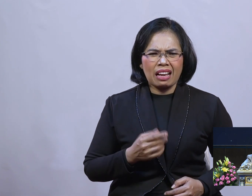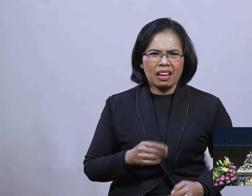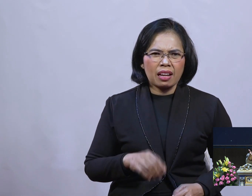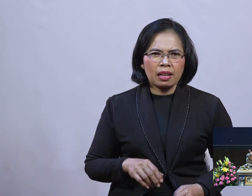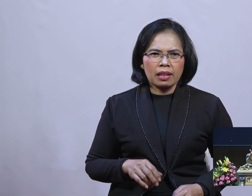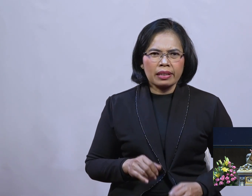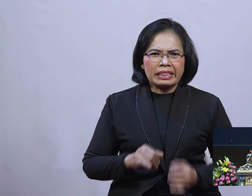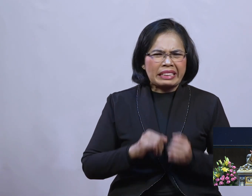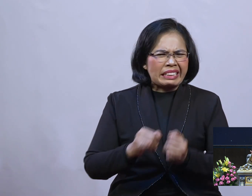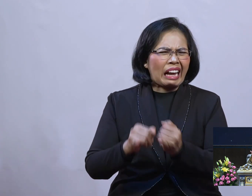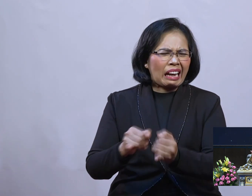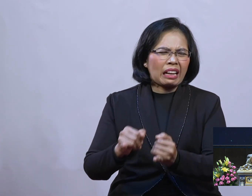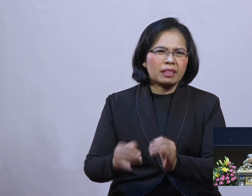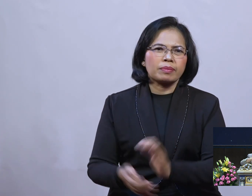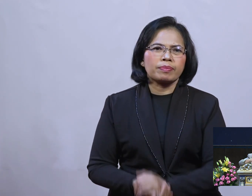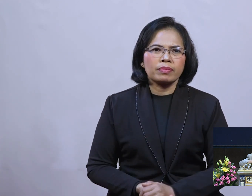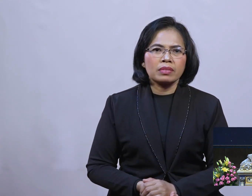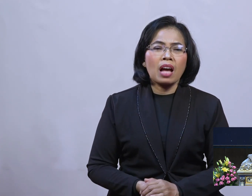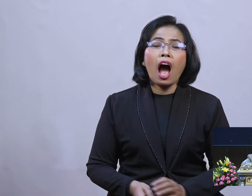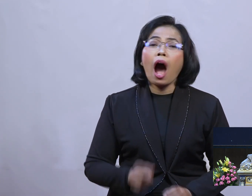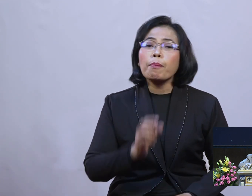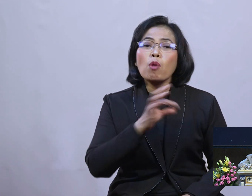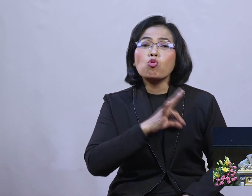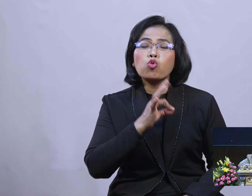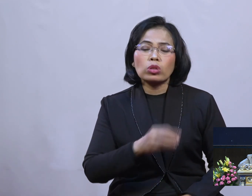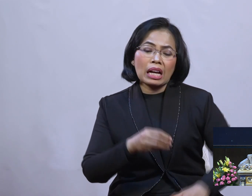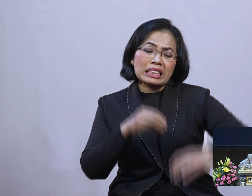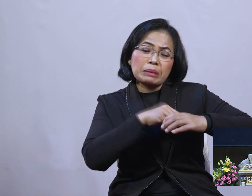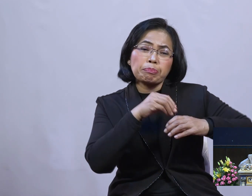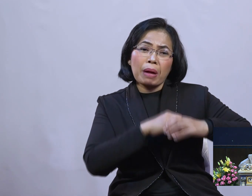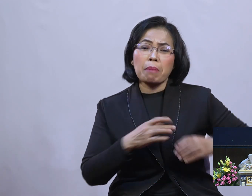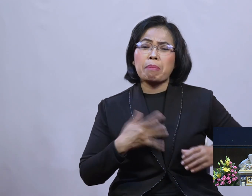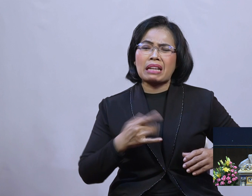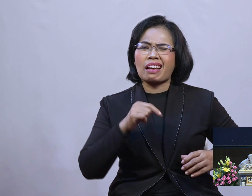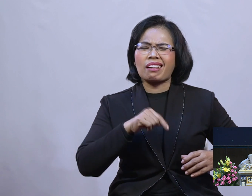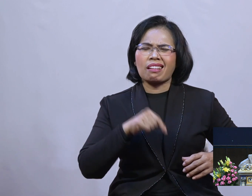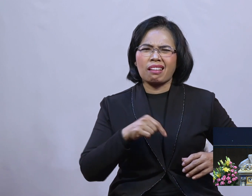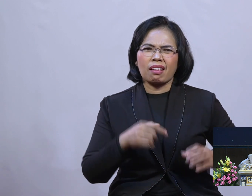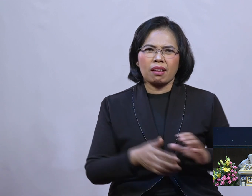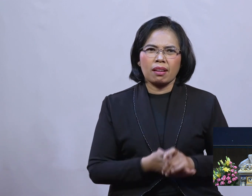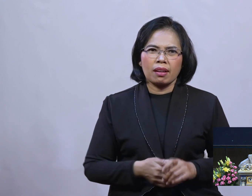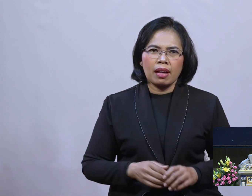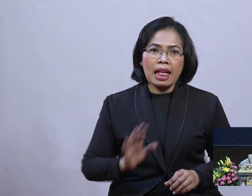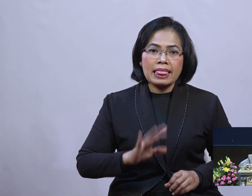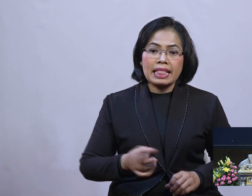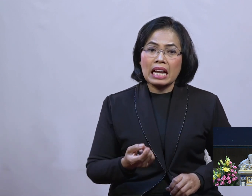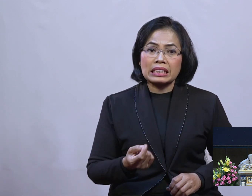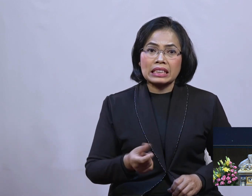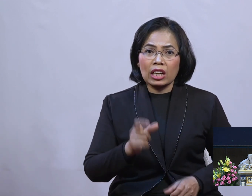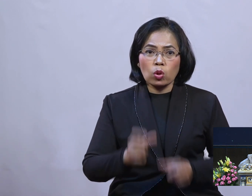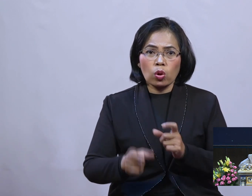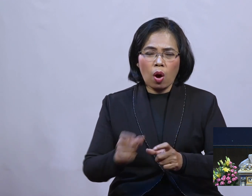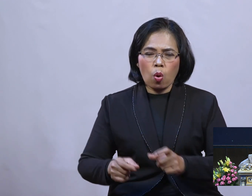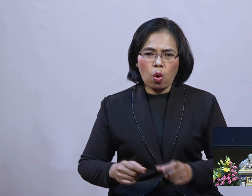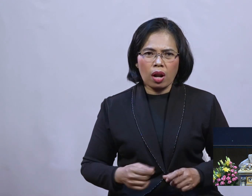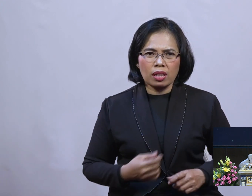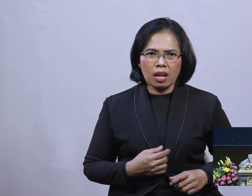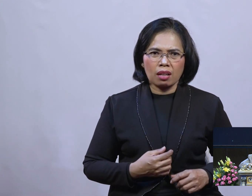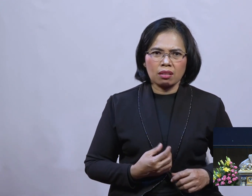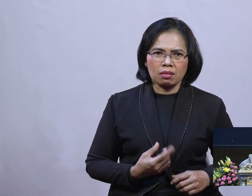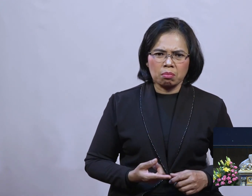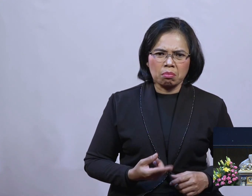saya Apa untungnya menyimpan perasaan itu Hai tidak sedikit orang karena sakit hati kecewa kepahitan